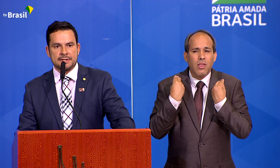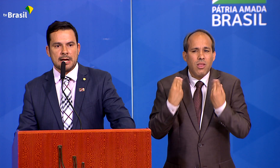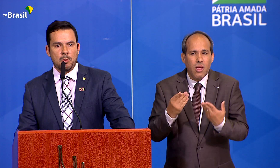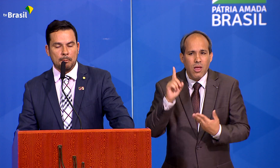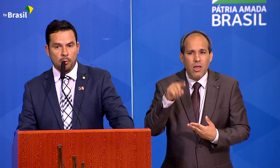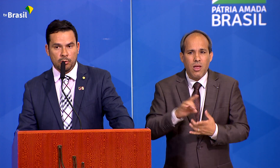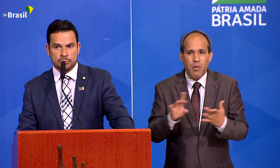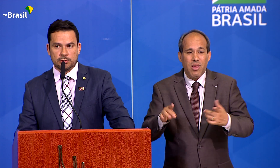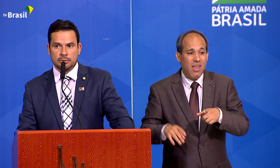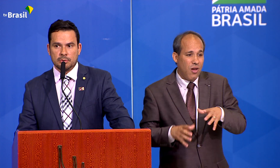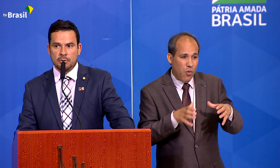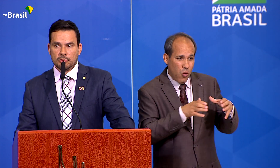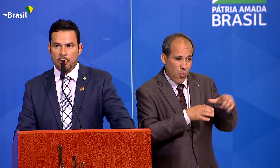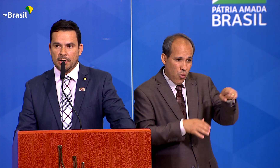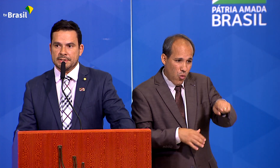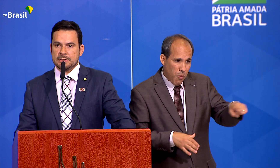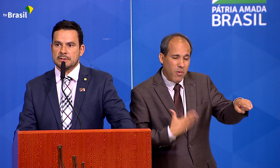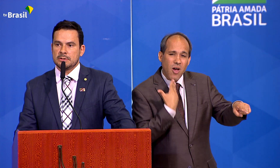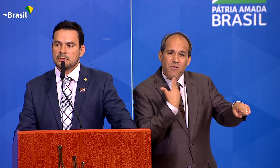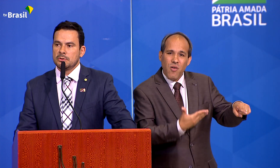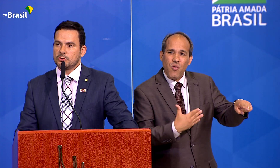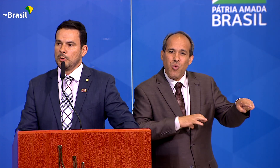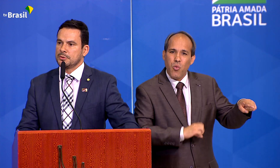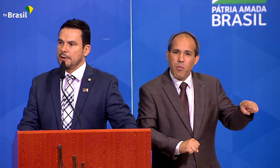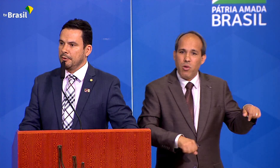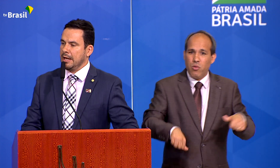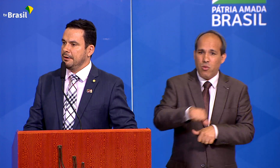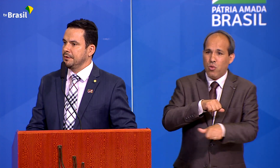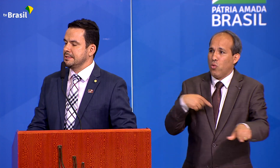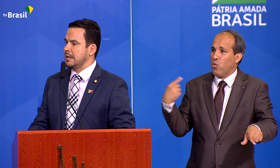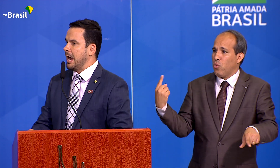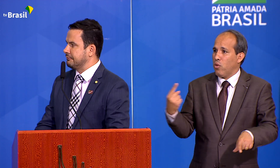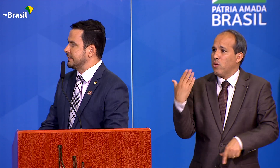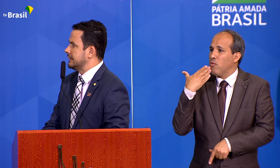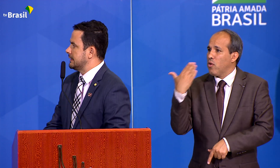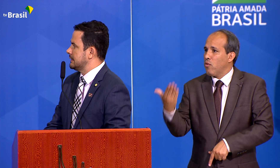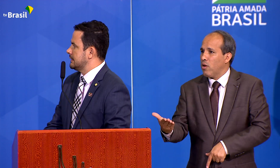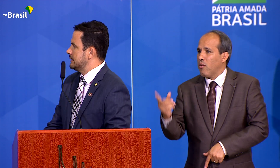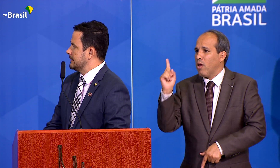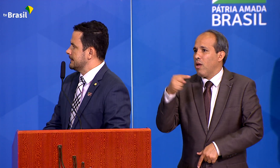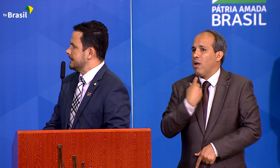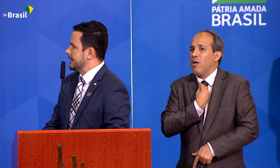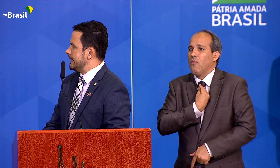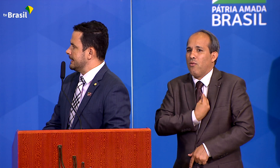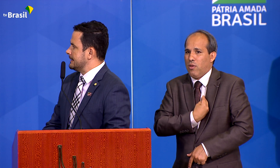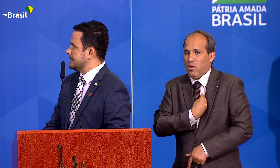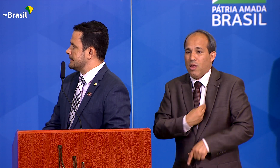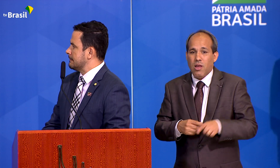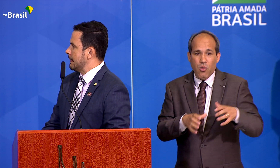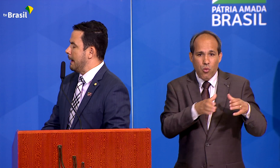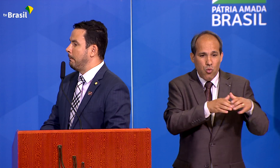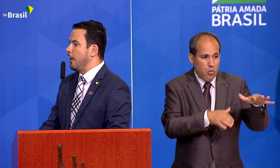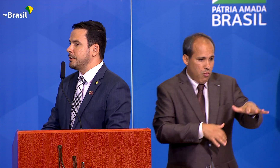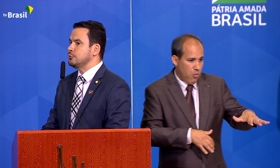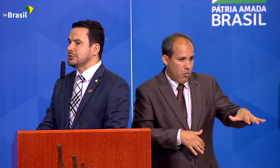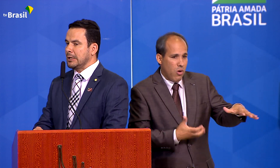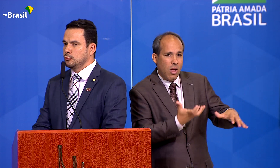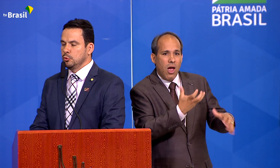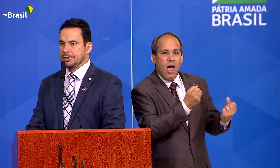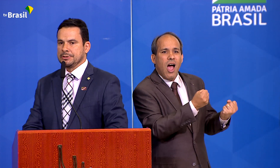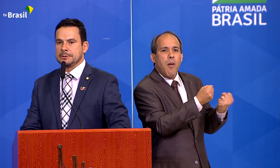favoráveis ao aborto nós somos favoráveis à Vida eles